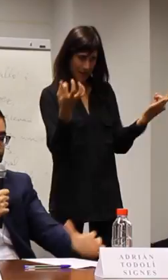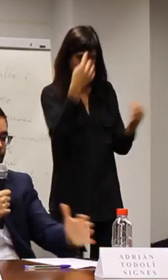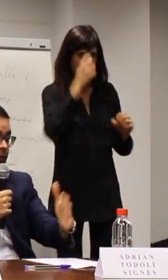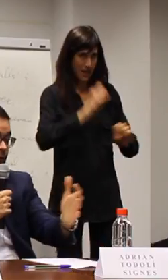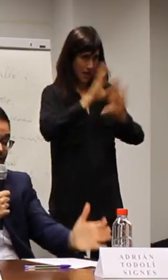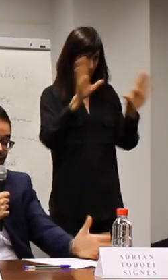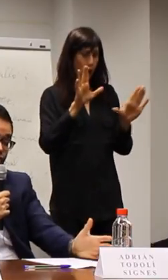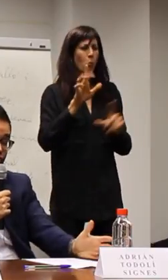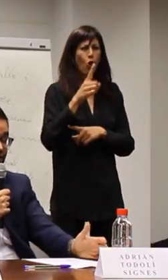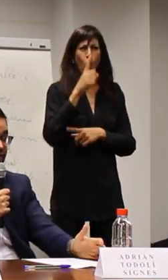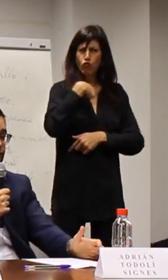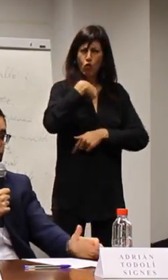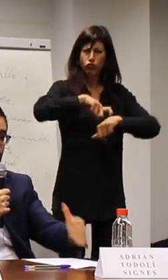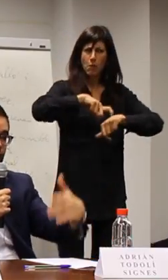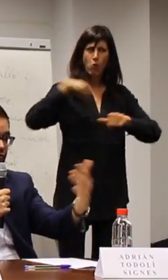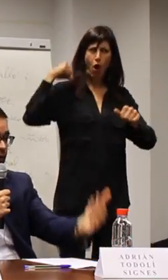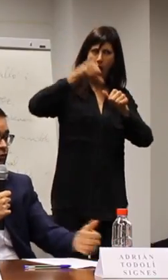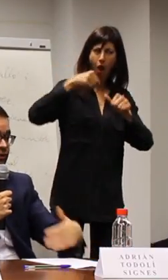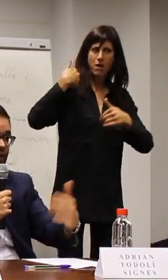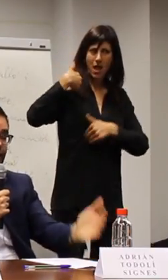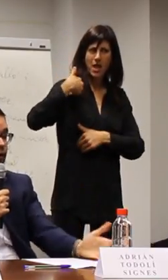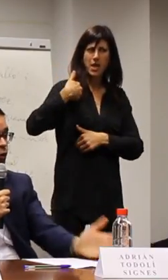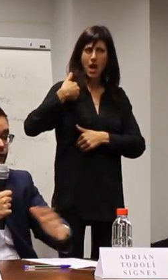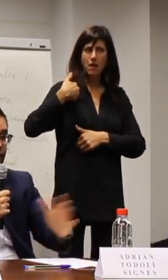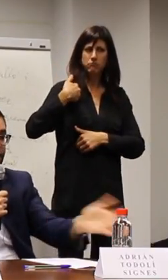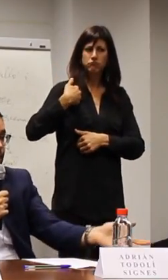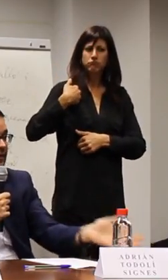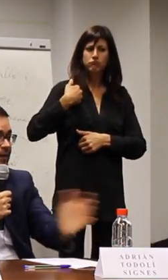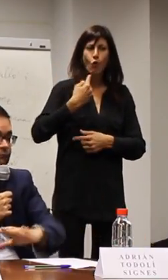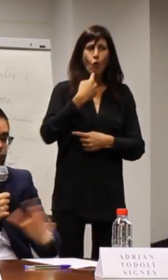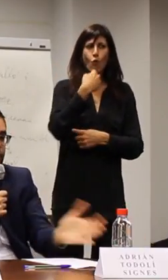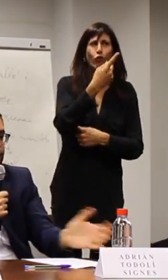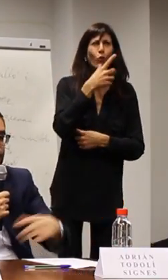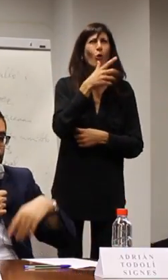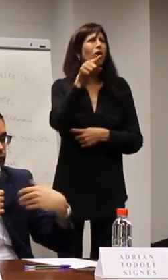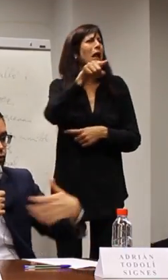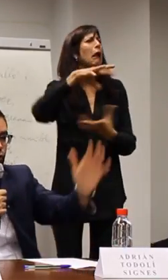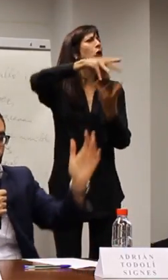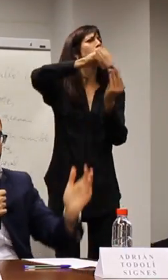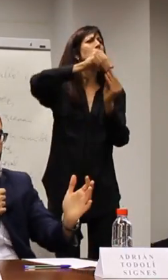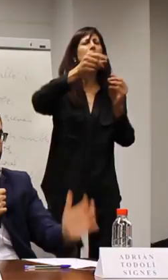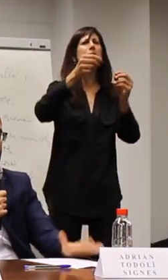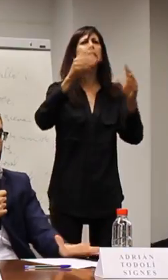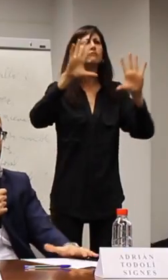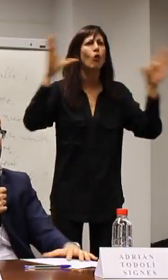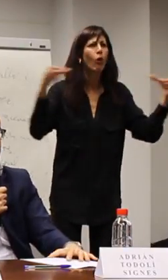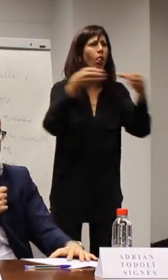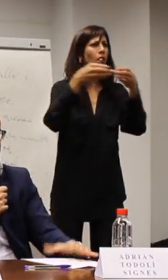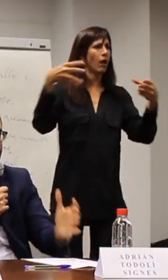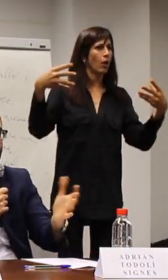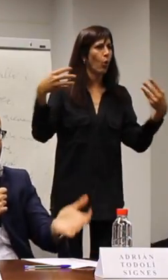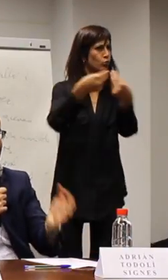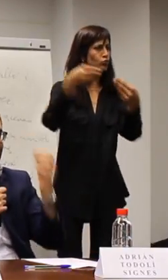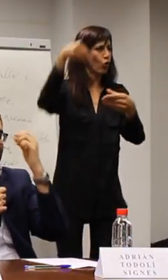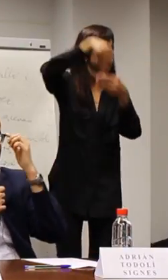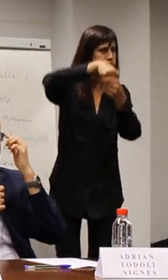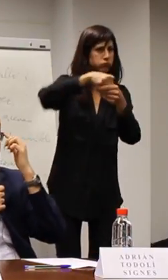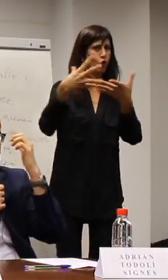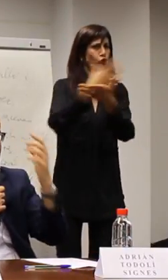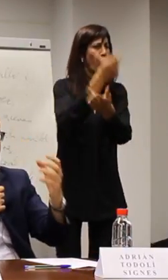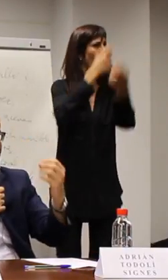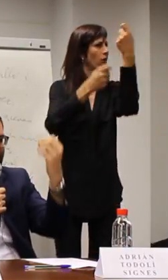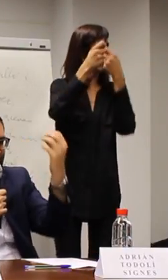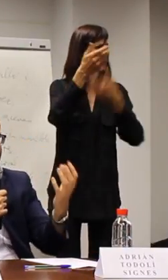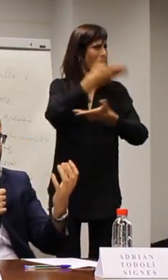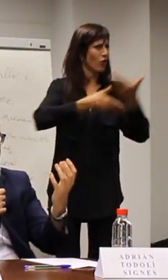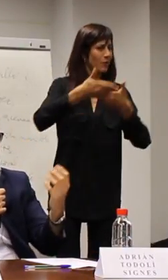llevaba tiempo diciéndolo, normalmente en las noticias, cuando sale una noticia, no lo diferencian, meten todo como economía colaborativa. Yo creo que, es decir, si